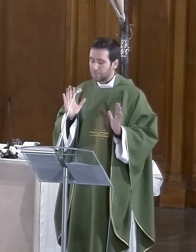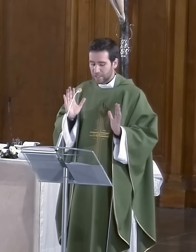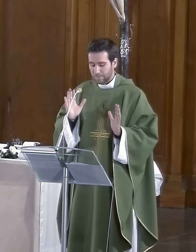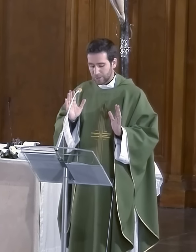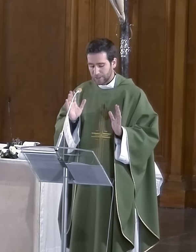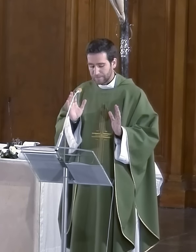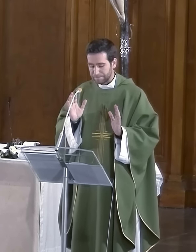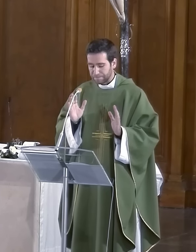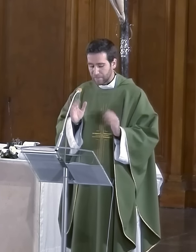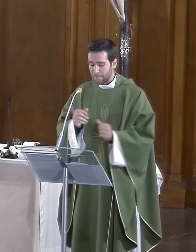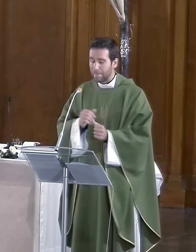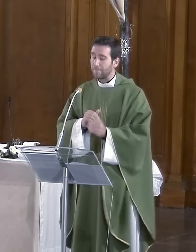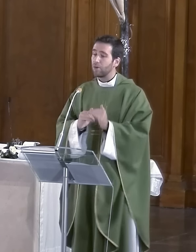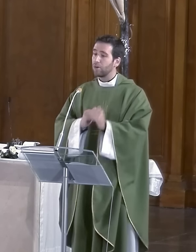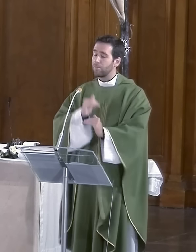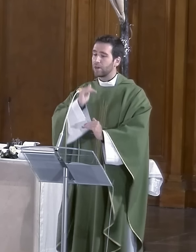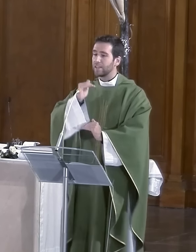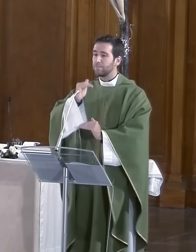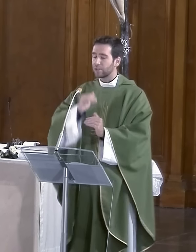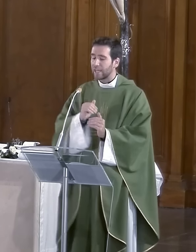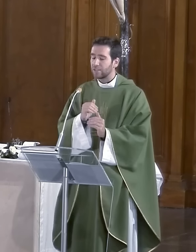nosotros mismos.